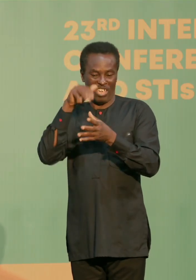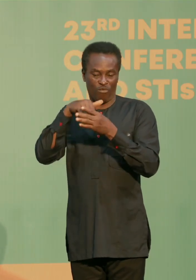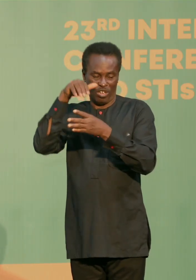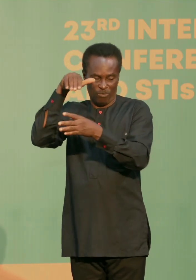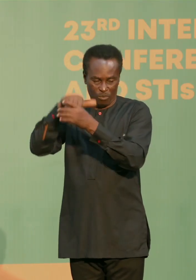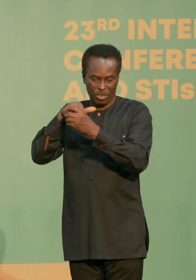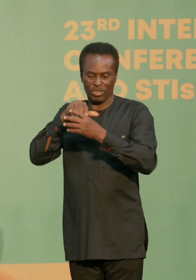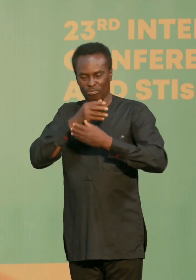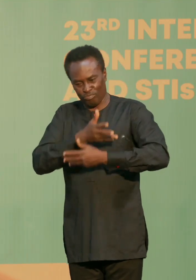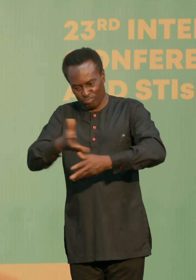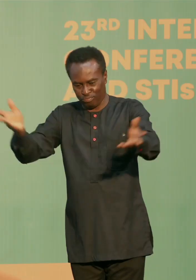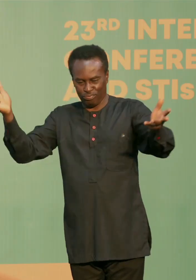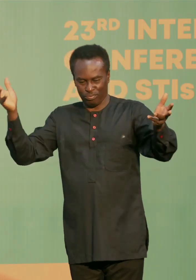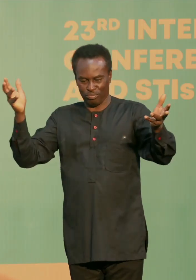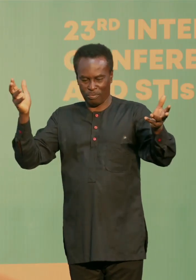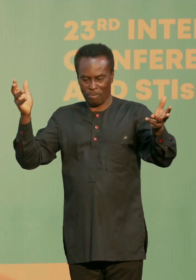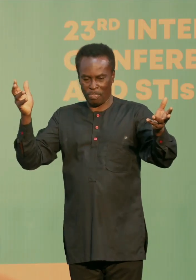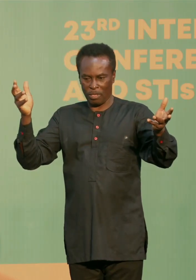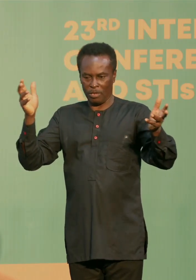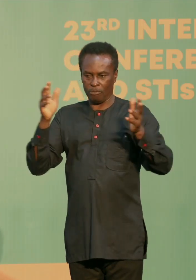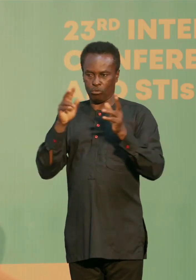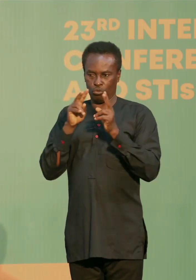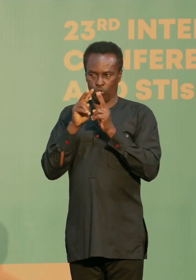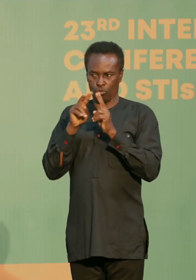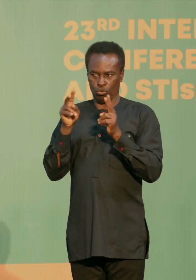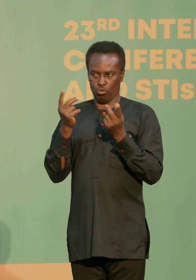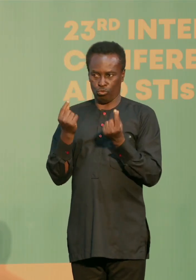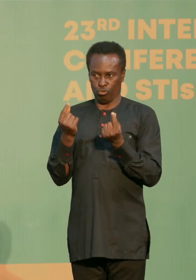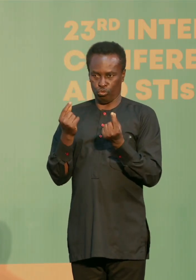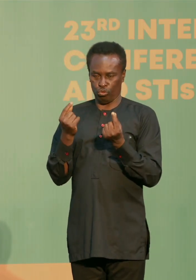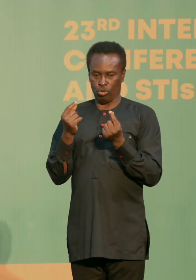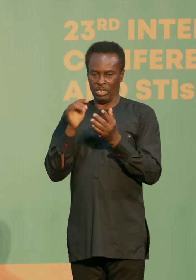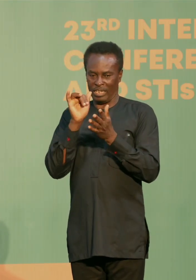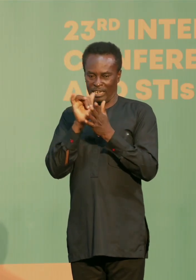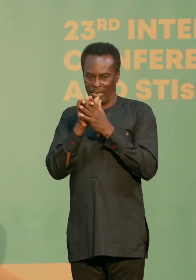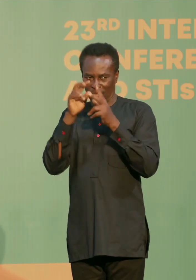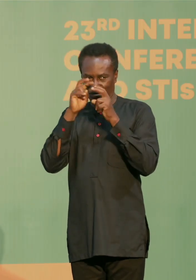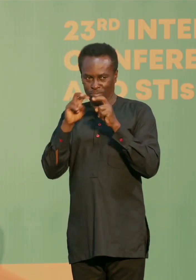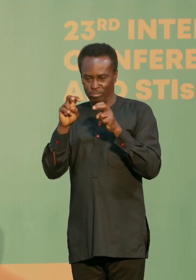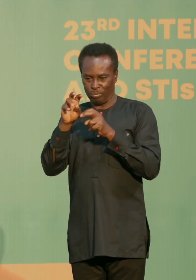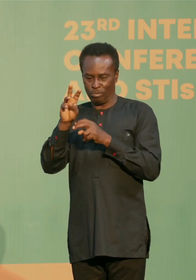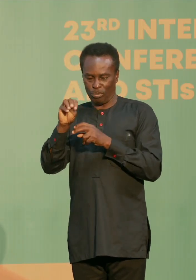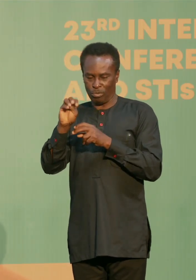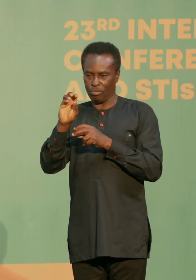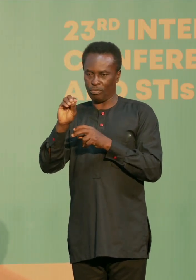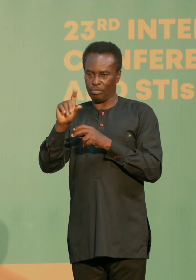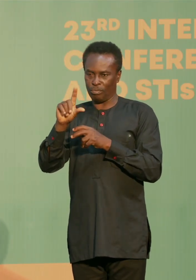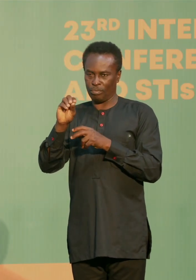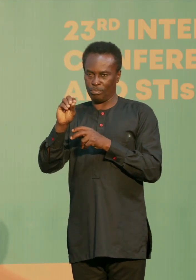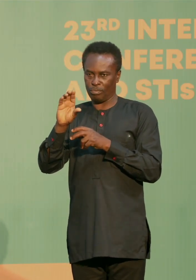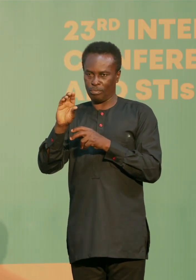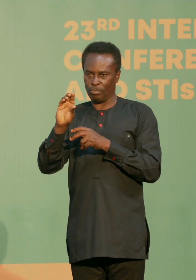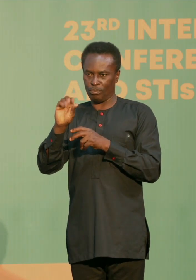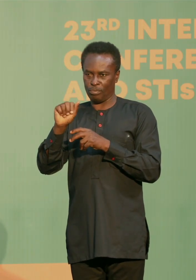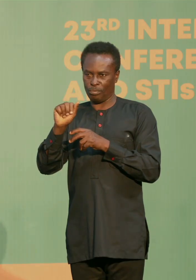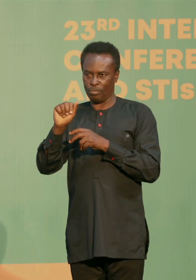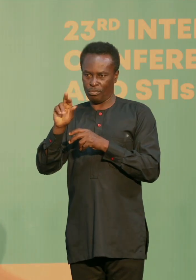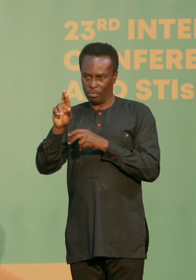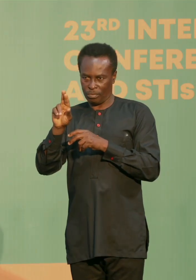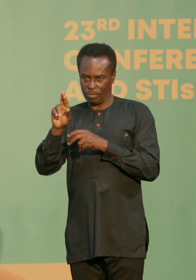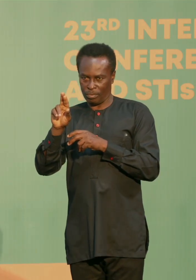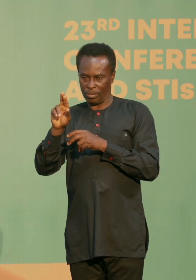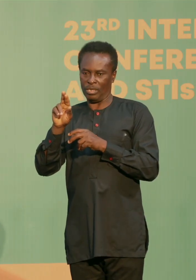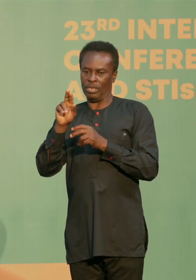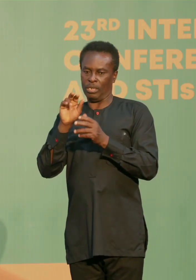d'utiliser les diagnostics syndromiques. Alors, les diagnostics moléculaires vont nous permettre d'avoir un diagnostic précis et rapide. Donc,